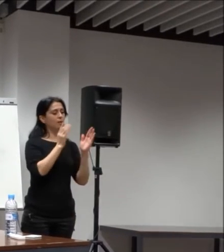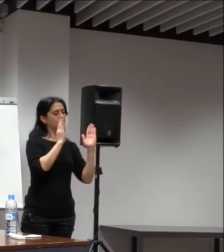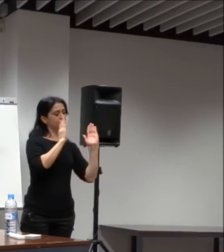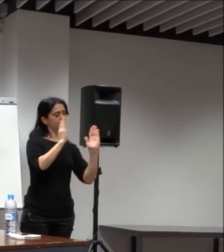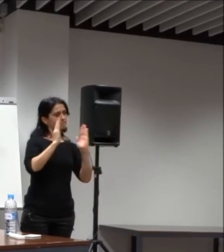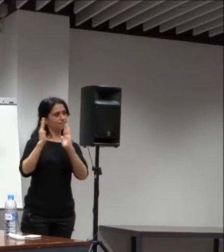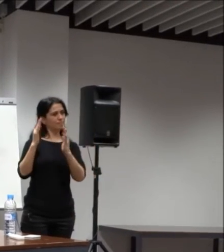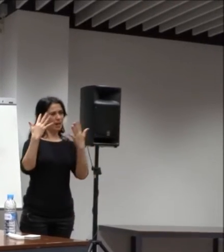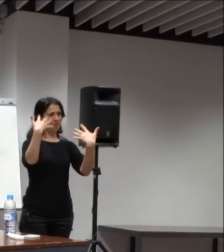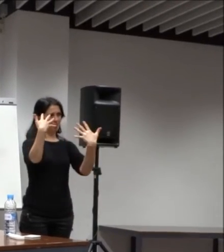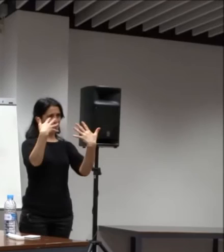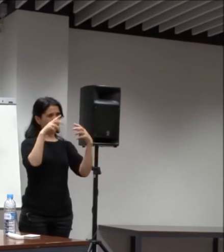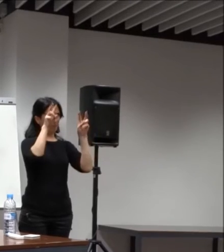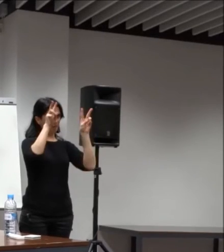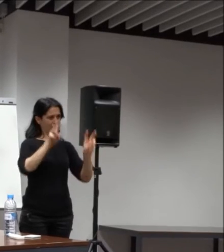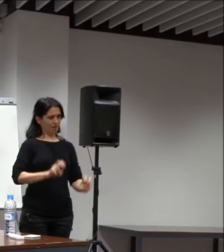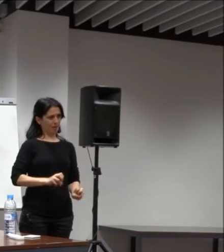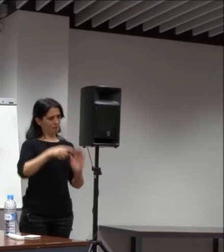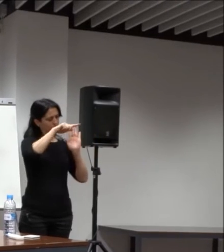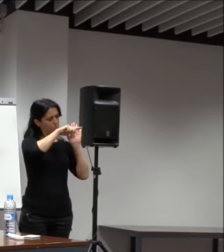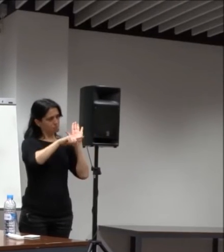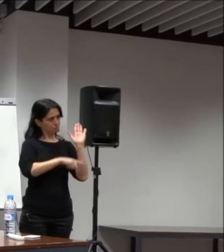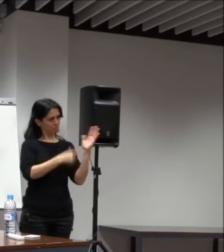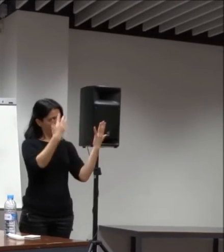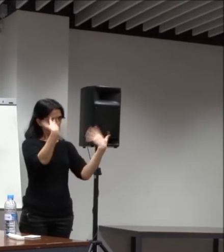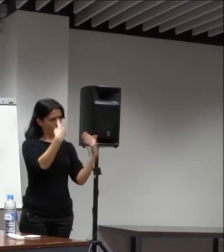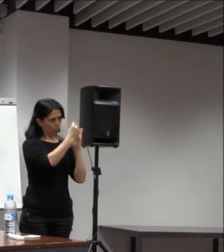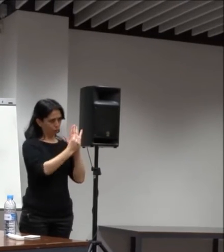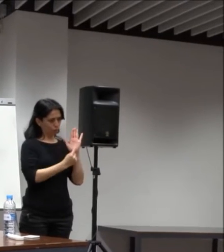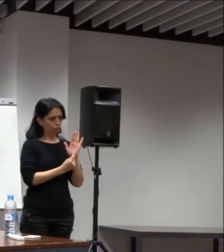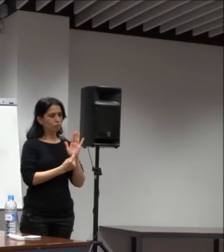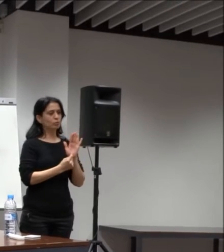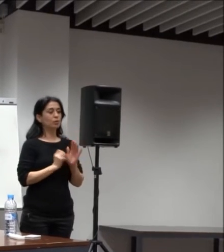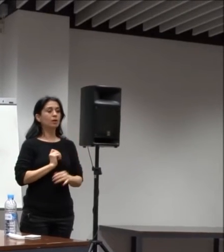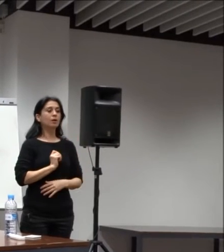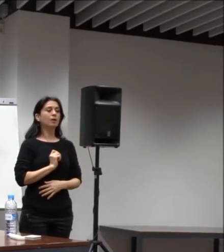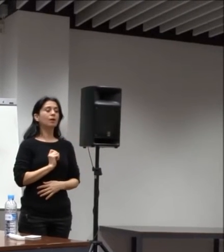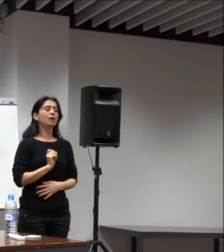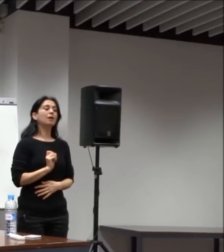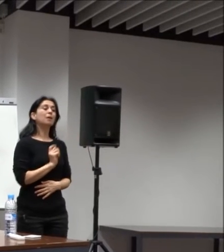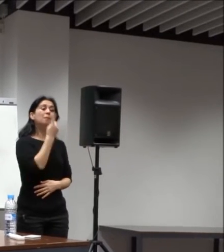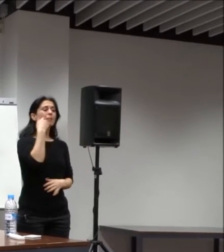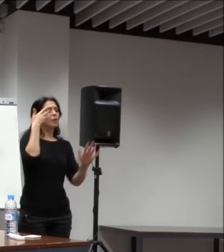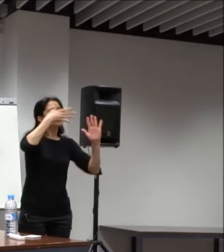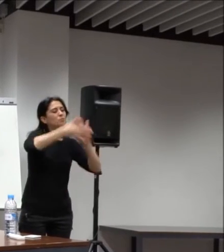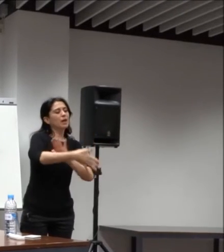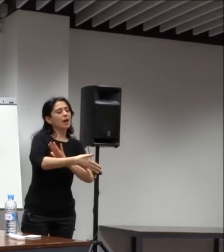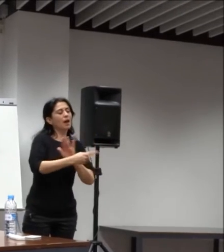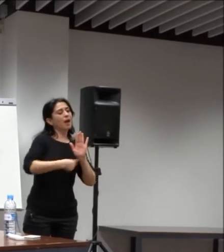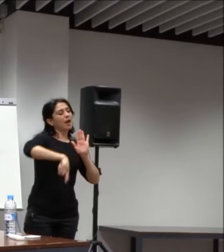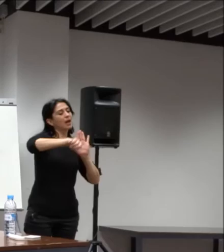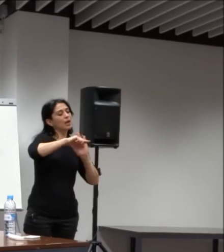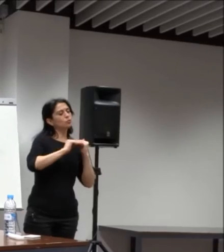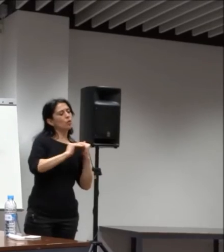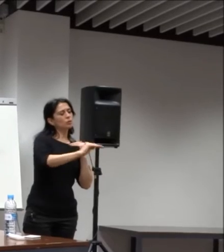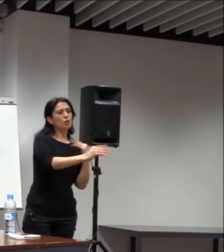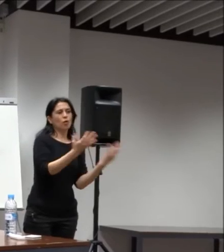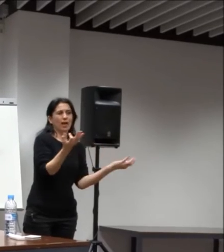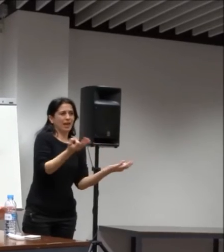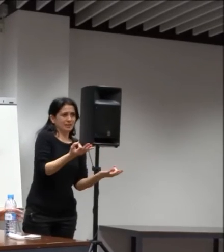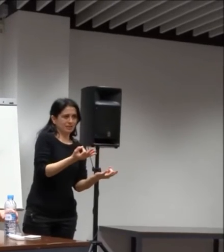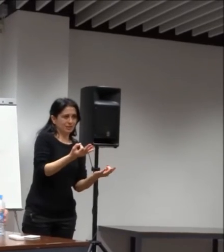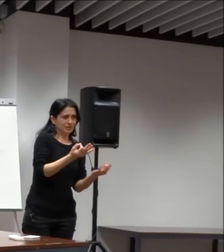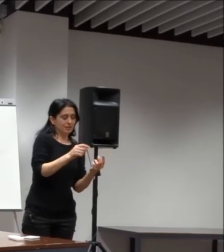hilo, y los 10 puntos van a ser los siguientes. Primero pasaremos a definir lo que es una cláusula suelo. A